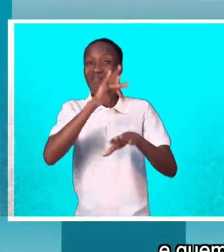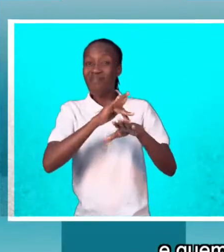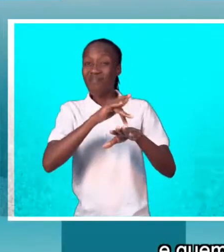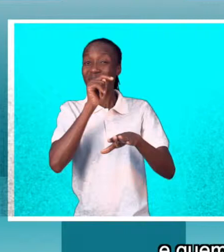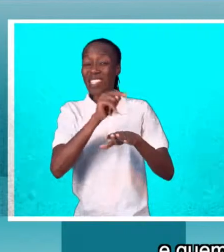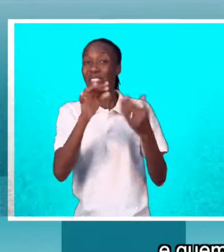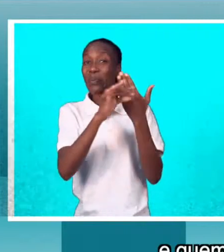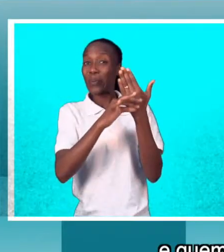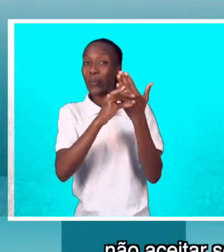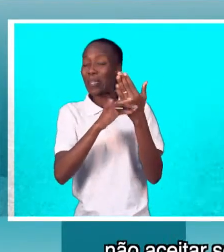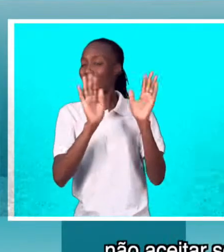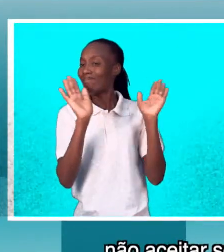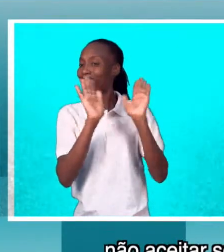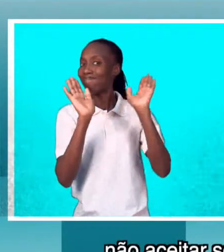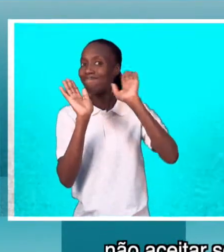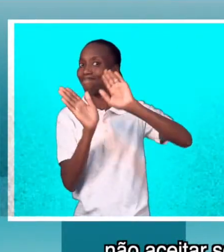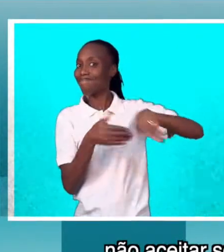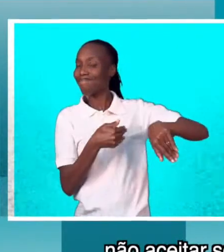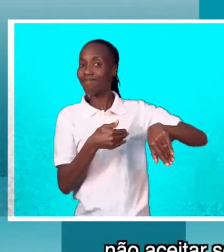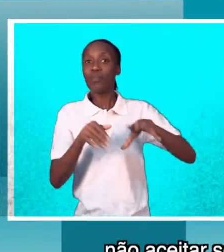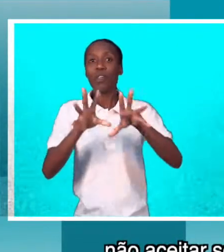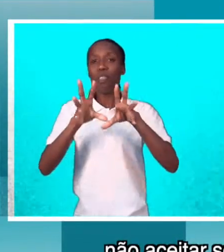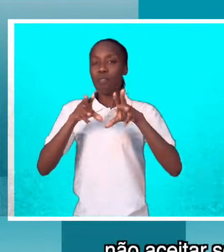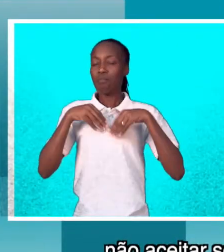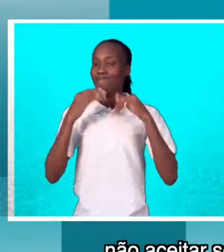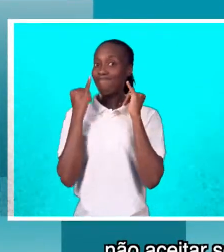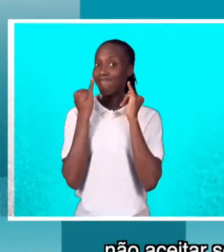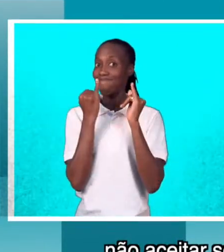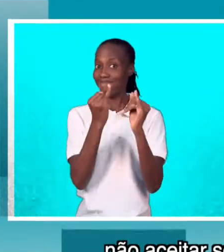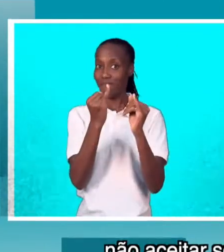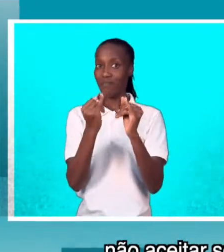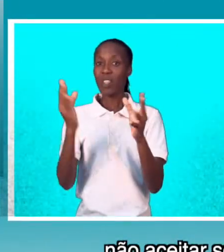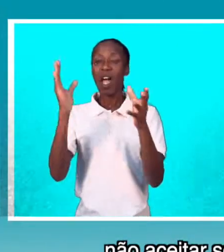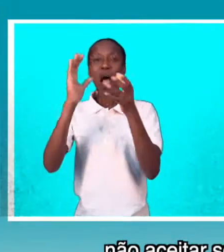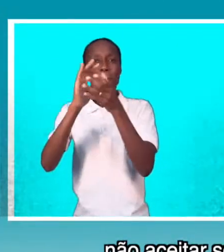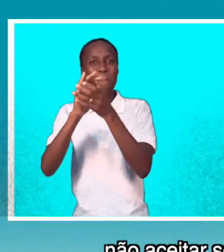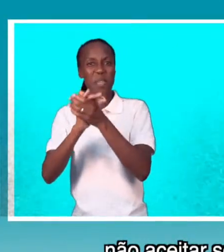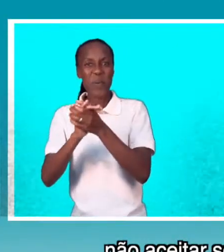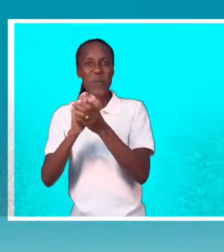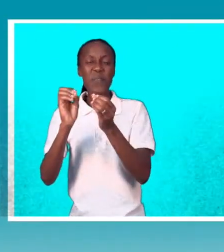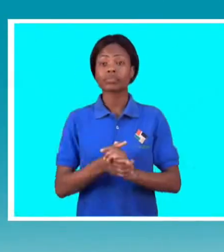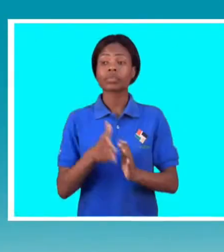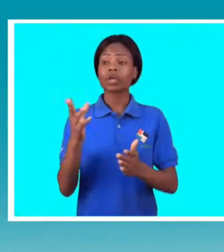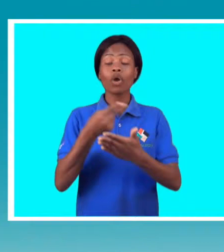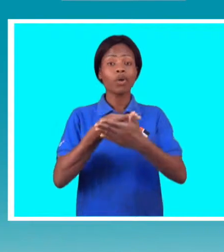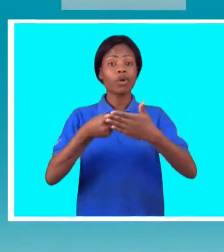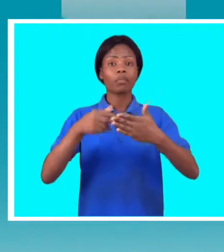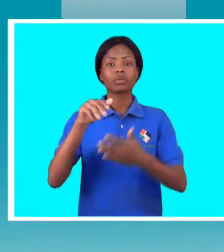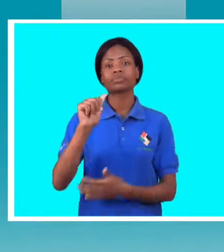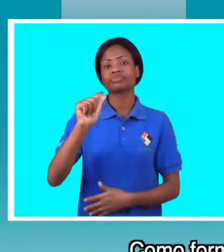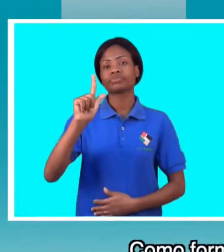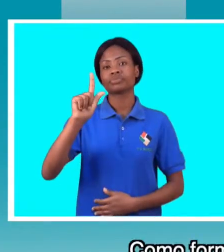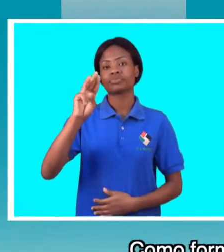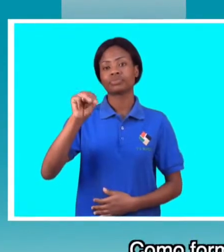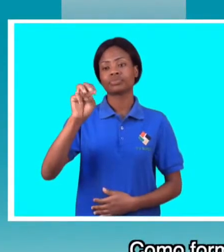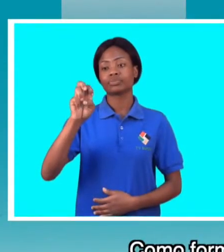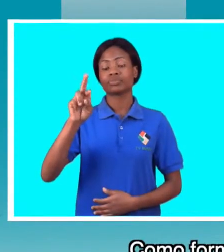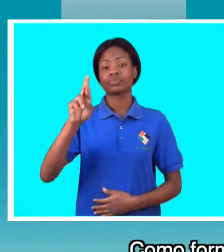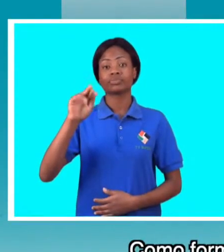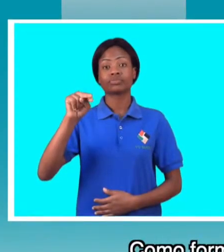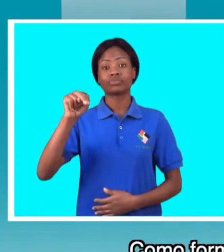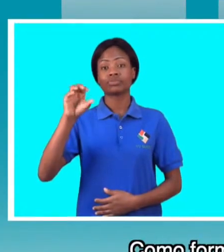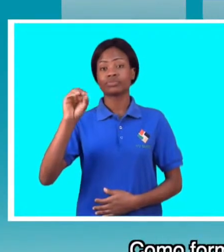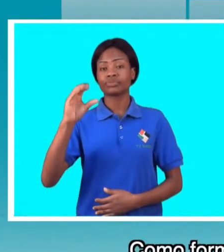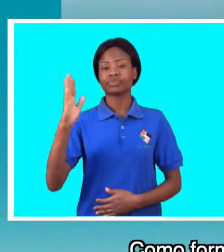não querer experimentar, não aceitar ser influenciado pelos amigos. Como forma de